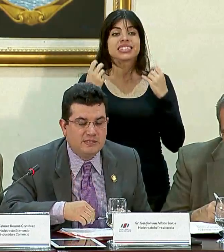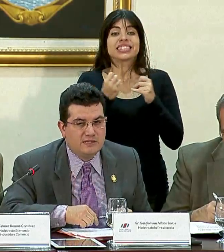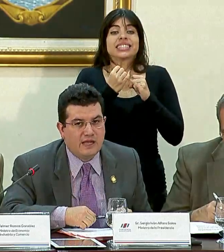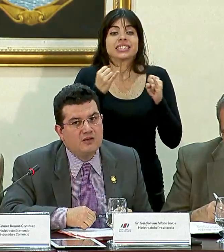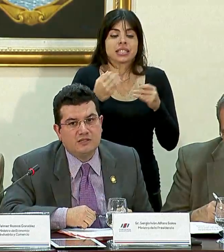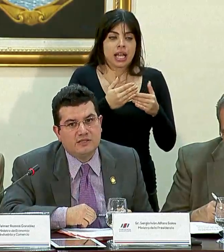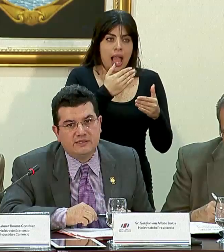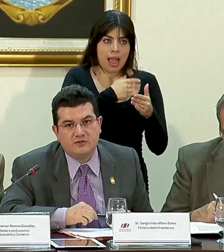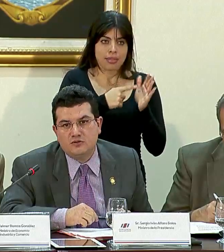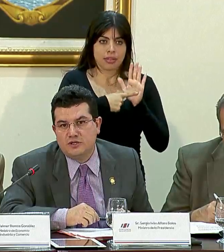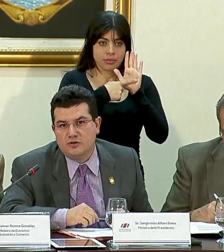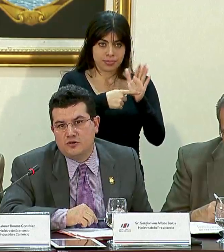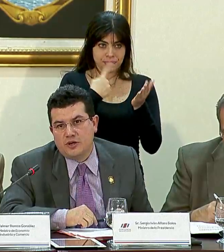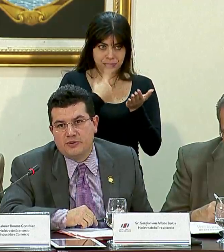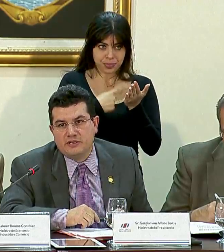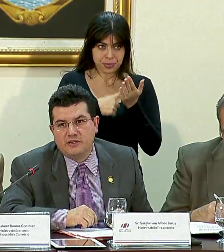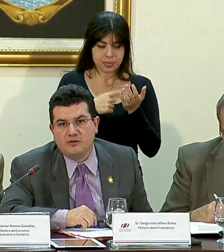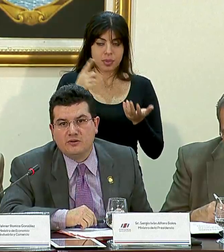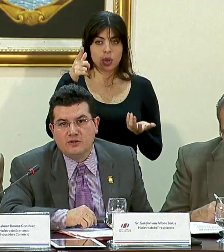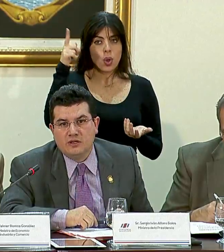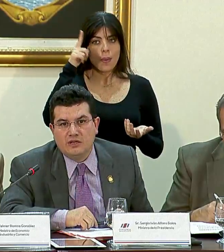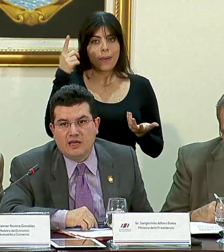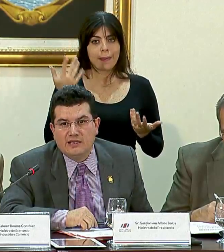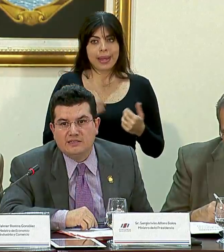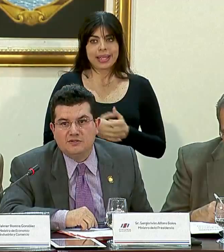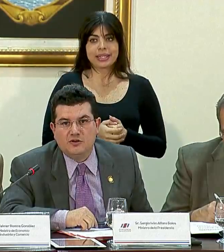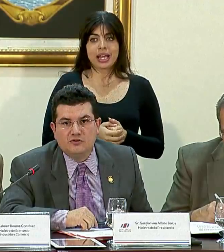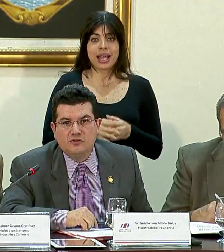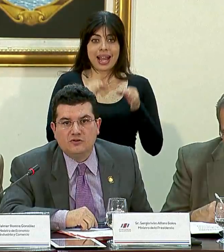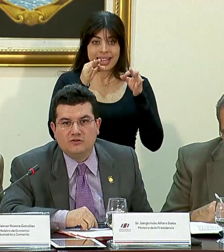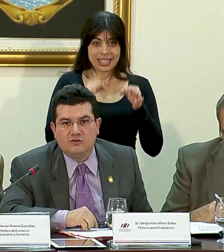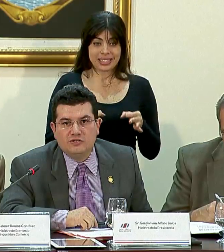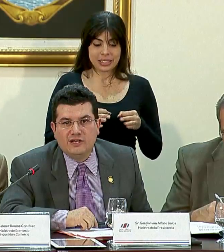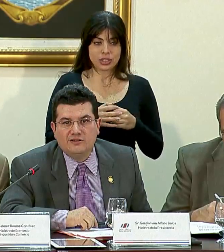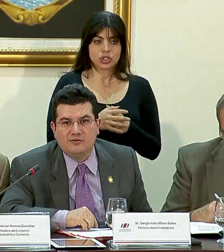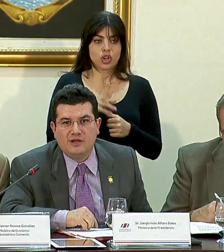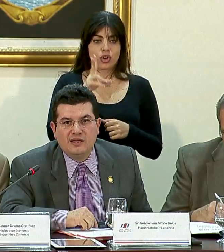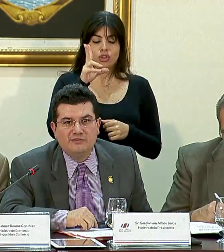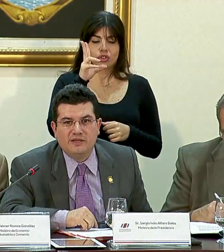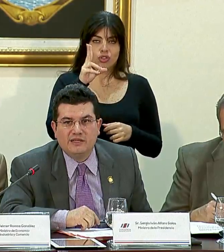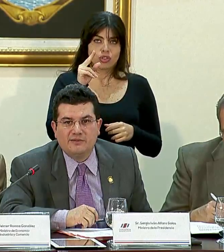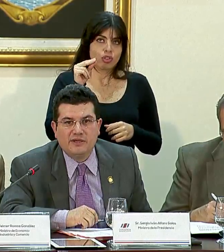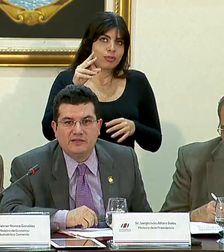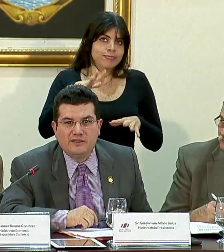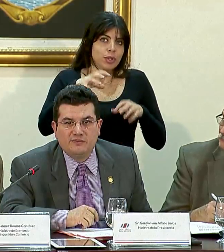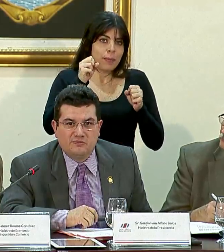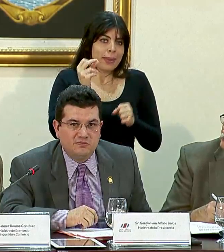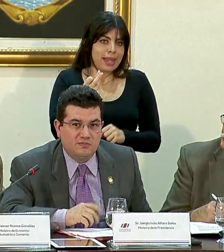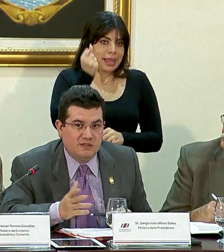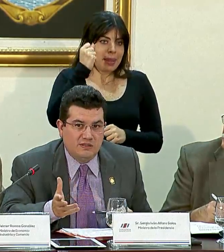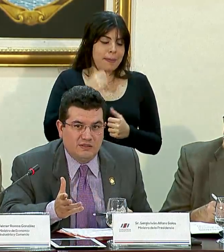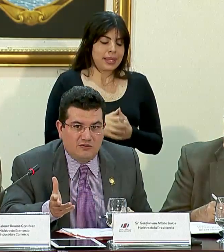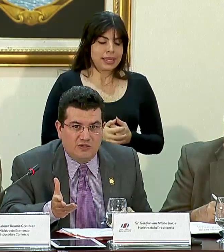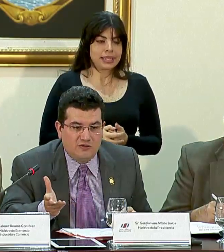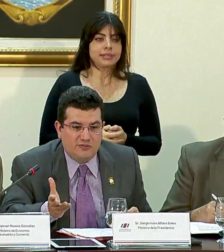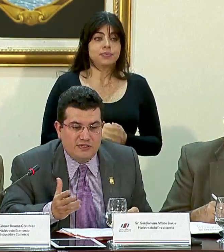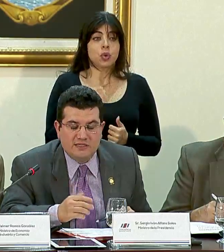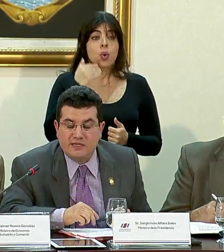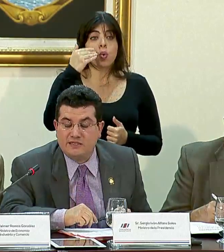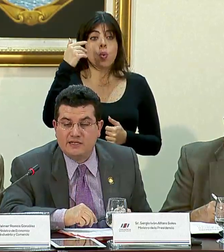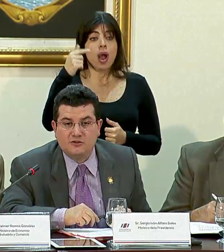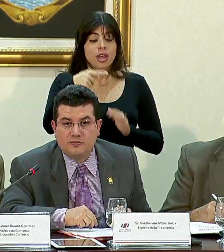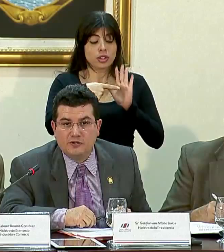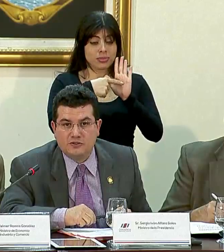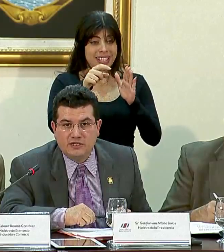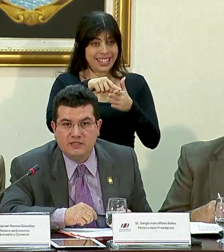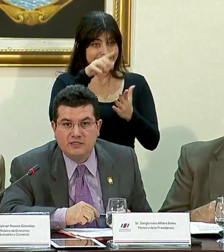sin ser presentado y sin ser discutido, y obviamente la decisión no será tomada inmediatamente cuando se presente